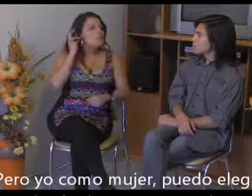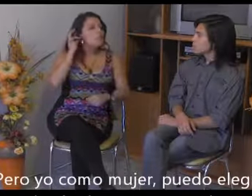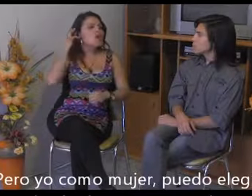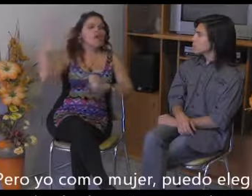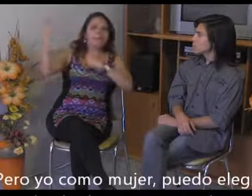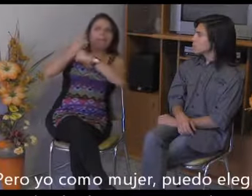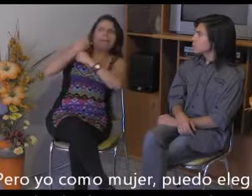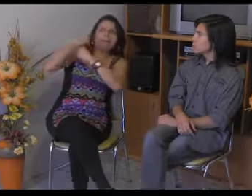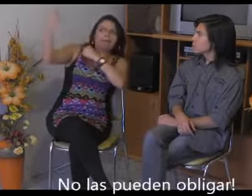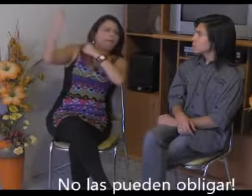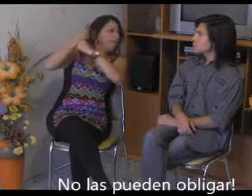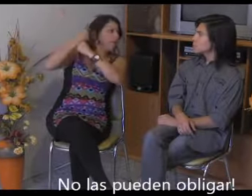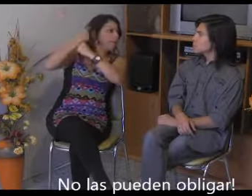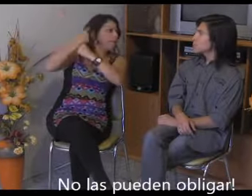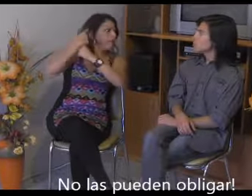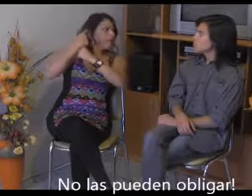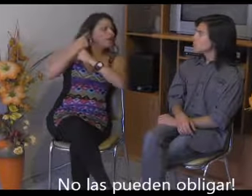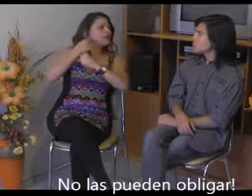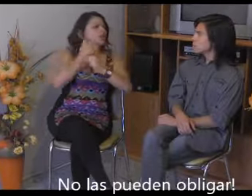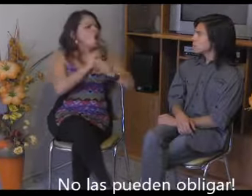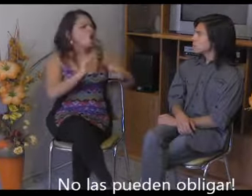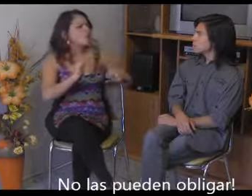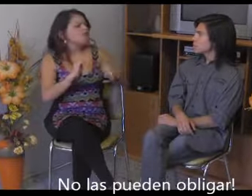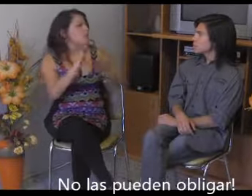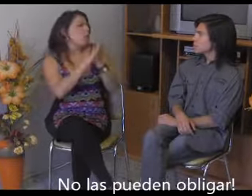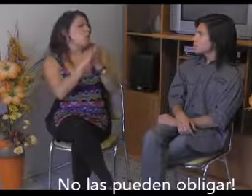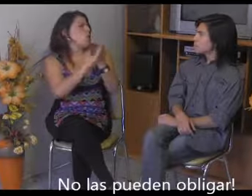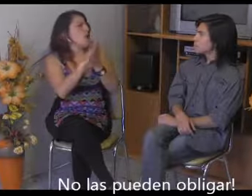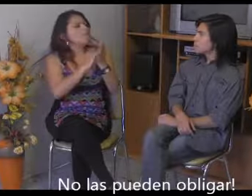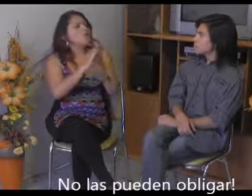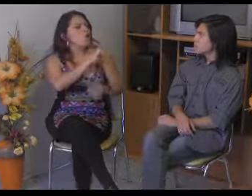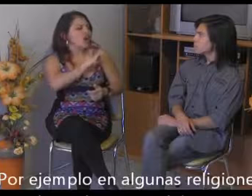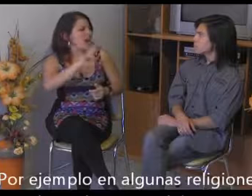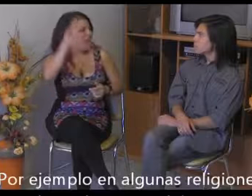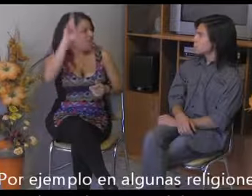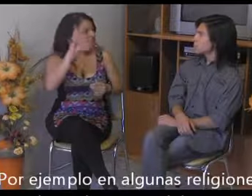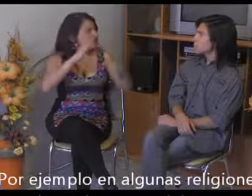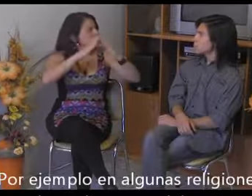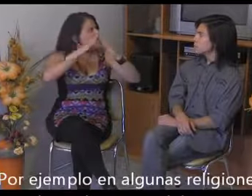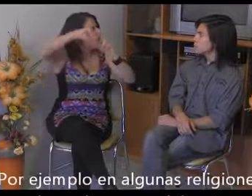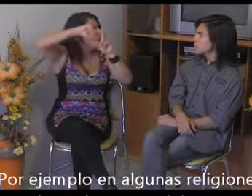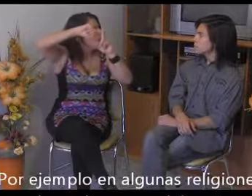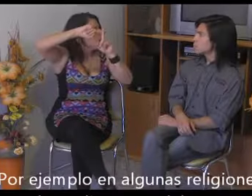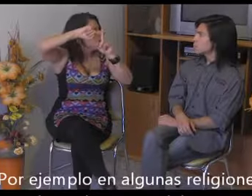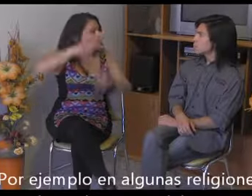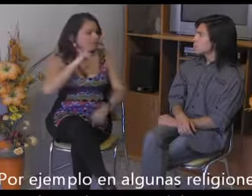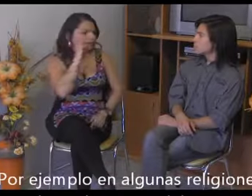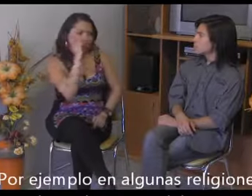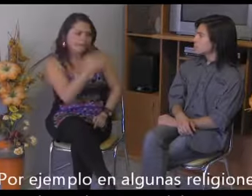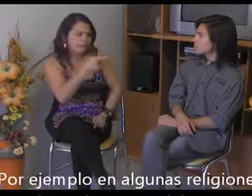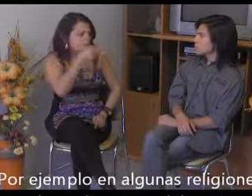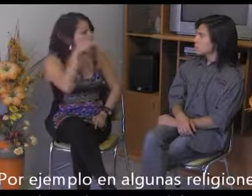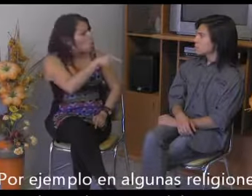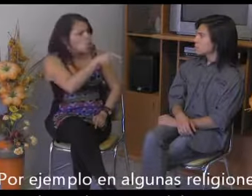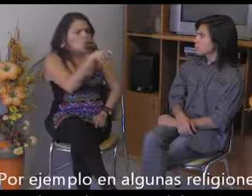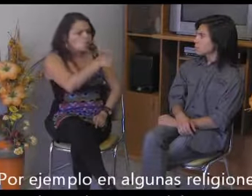elegir, tienen derecho a elegir. No, la persona no las puede obligar. Por ejemplo, la religión católica le dice,